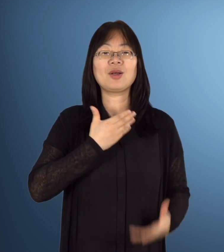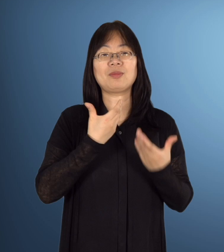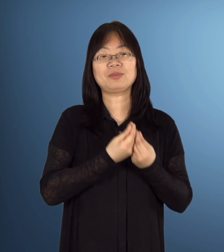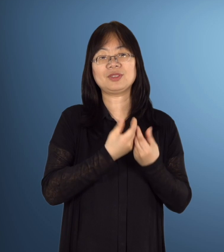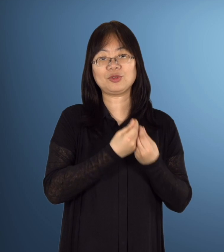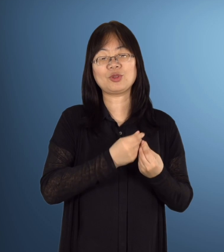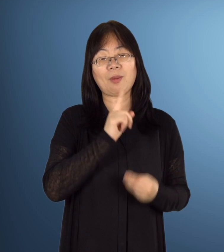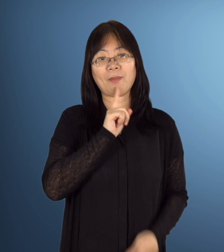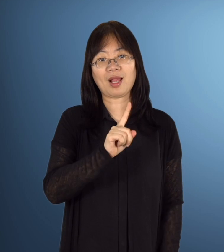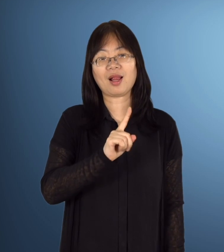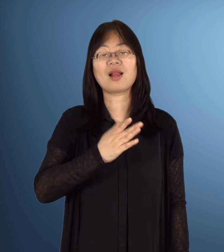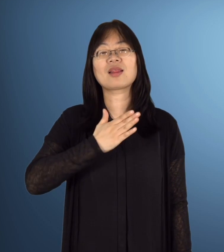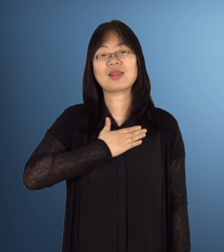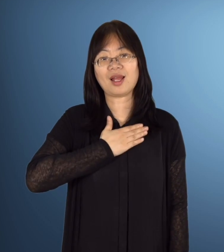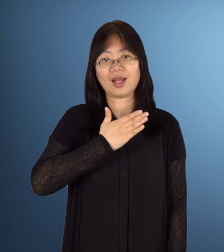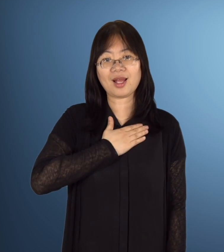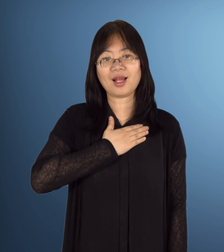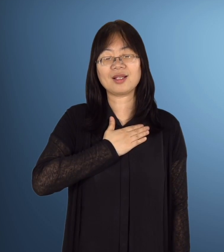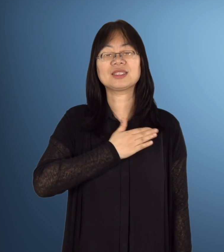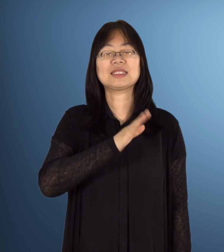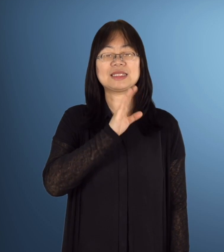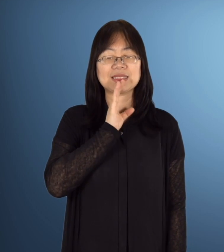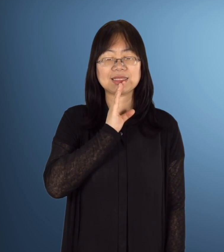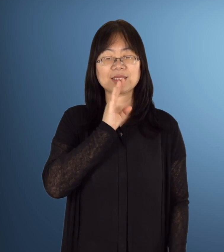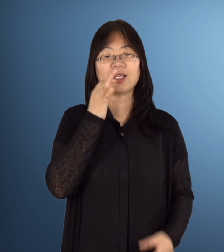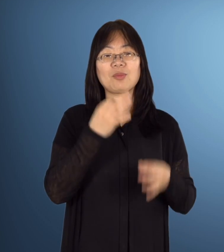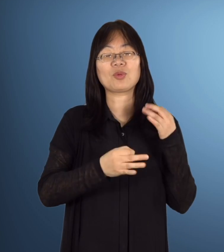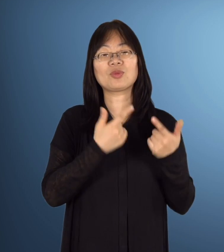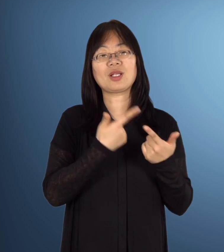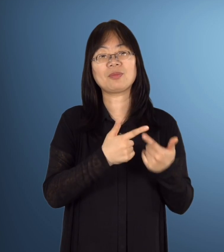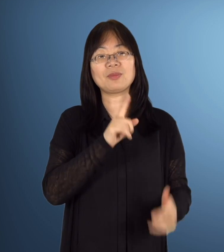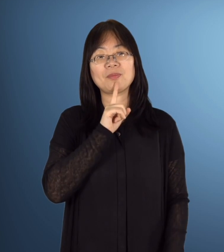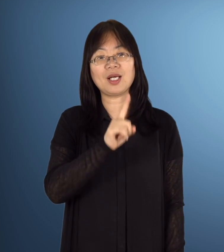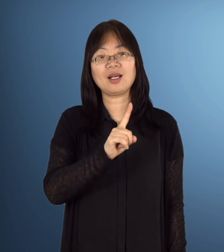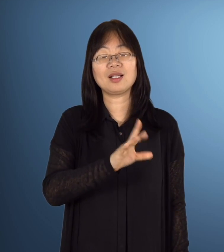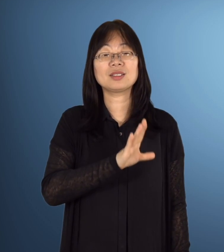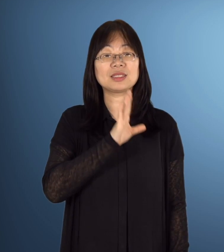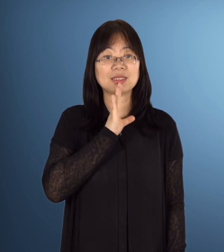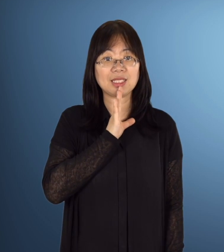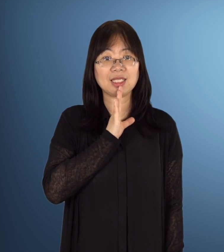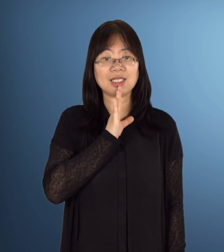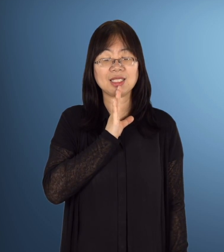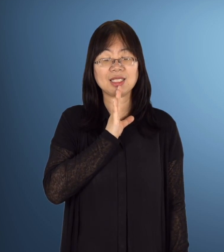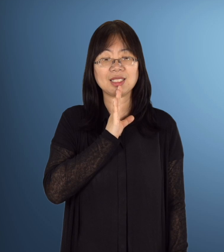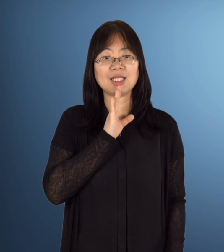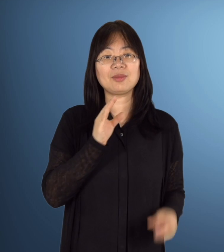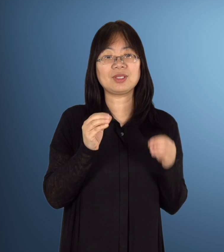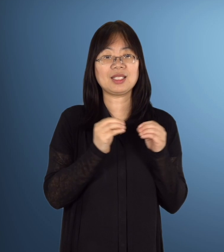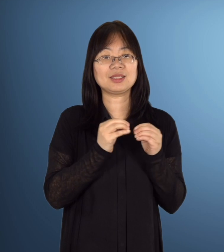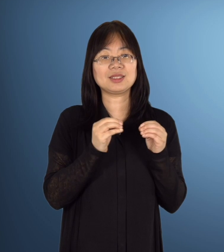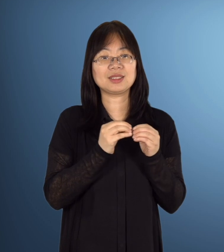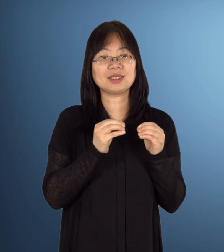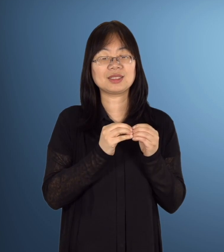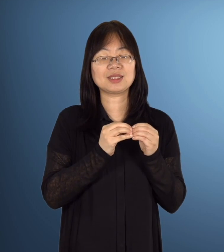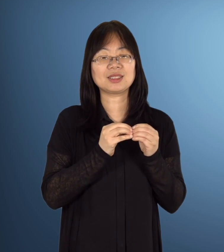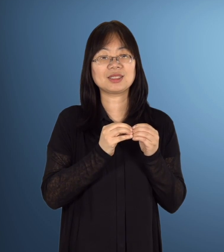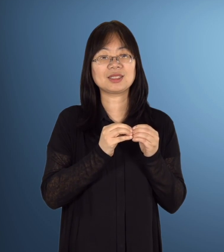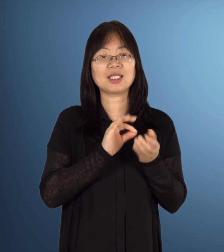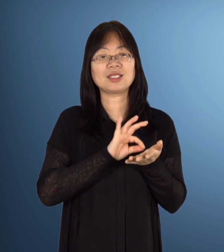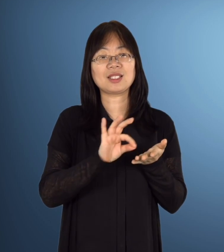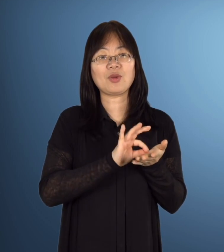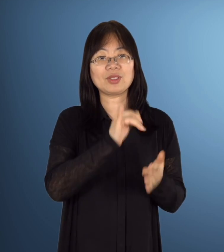가리켜서 나는 참 포도나무다. 또 참이라는 수식어를 썼단 말이죠.